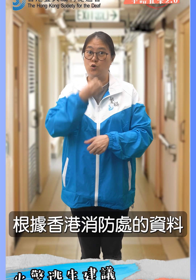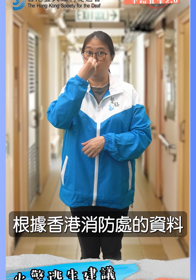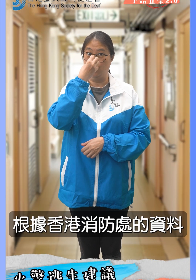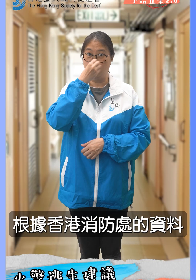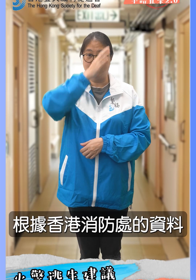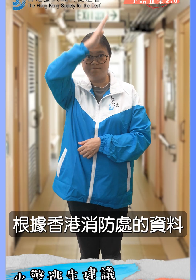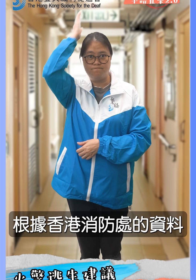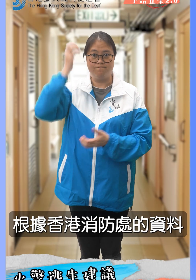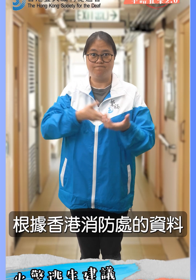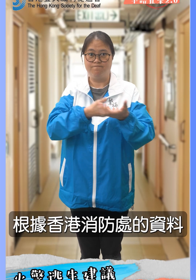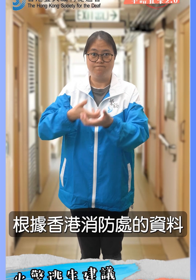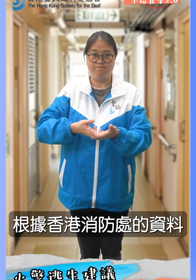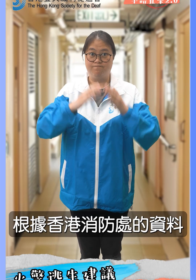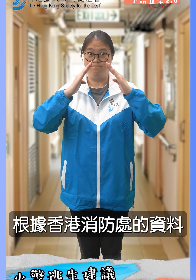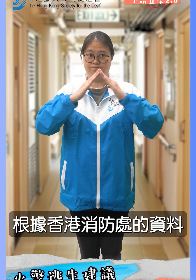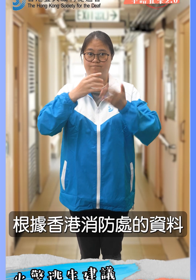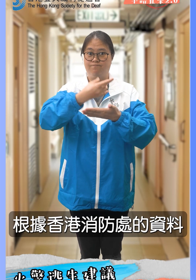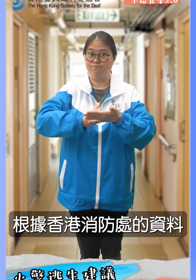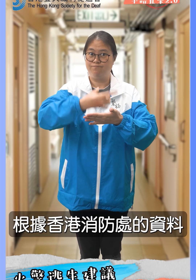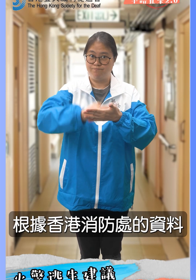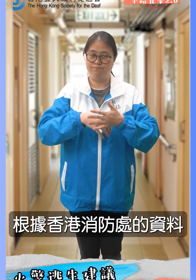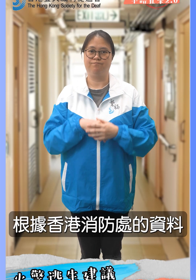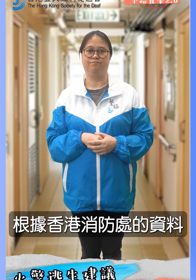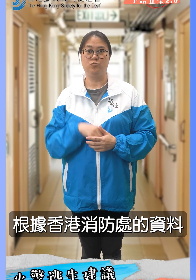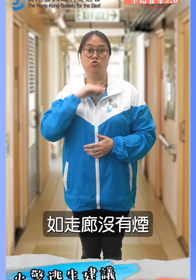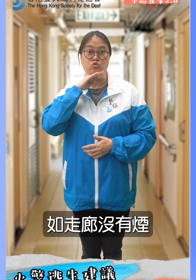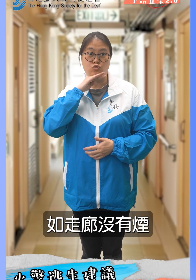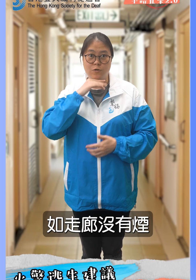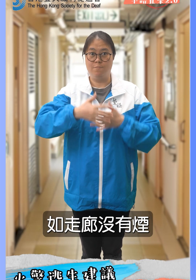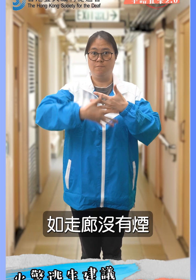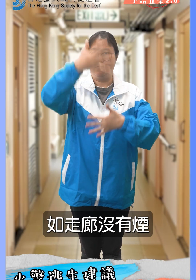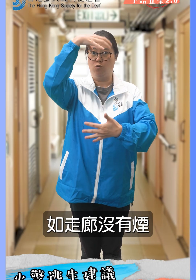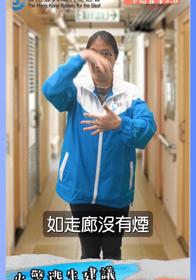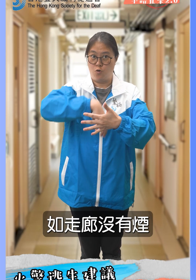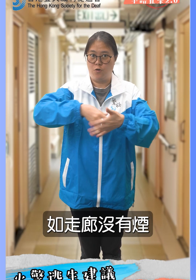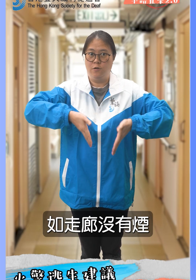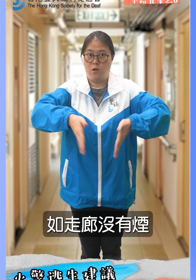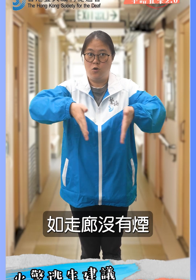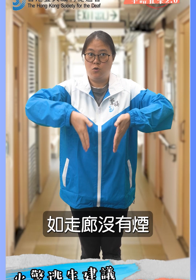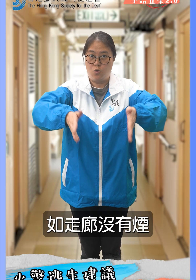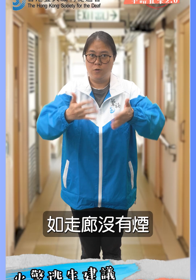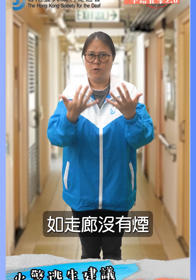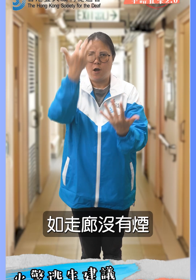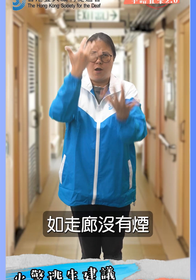根據香港消防處嘅資料，如果走廊冇煙，